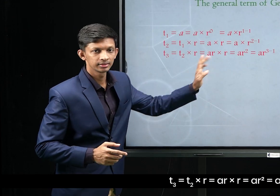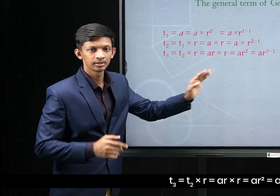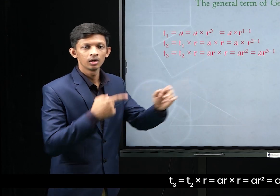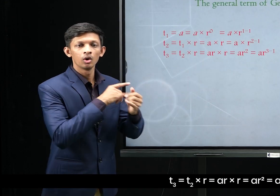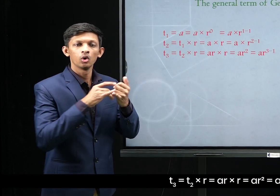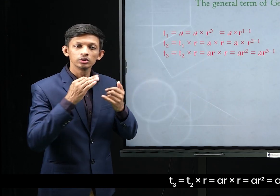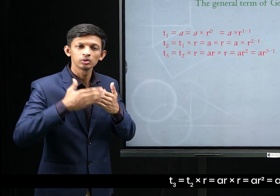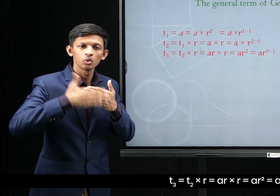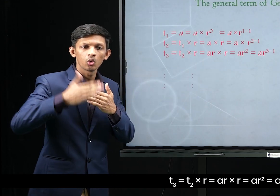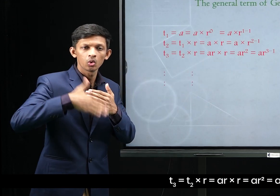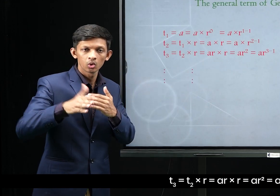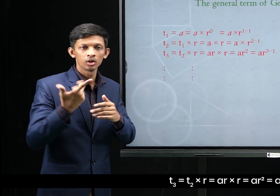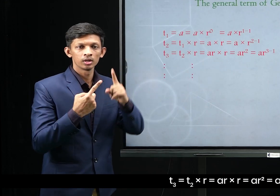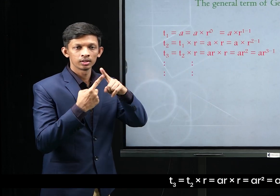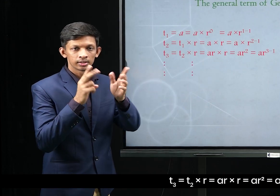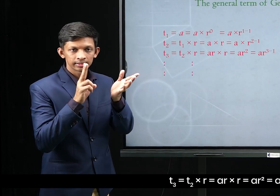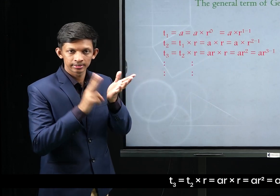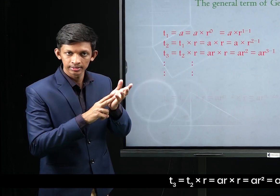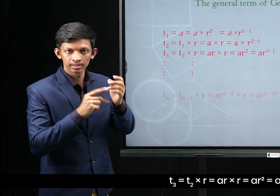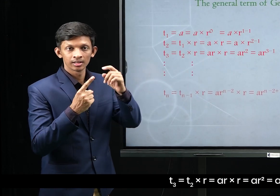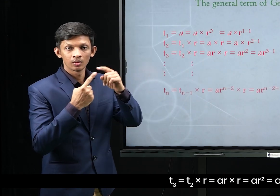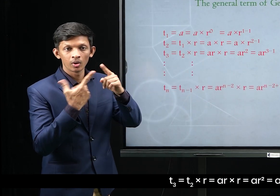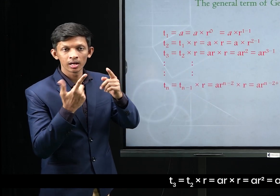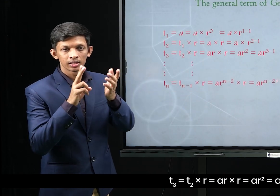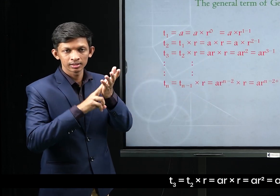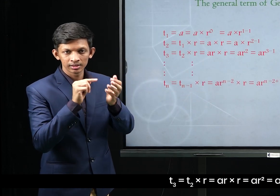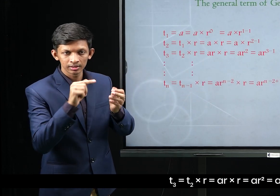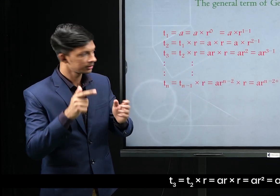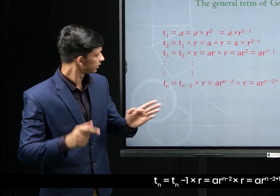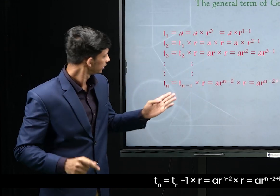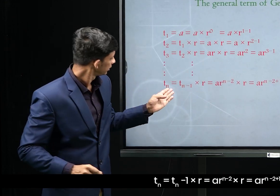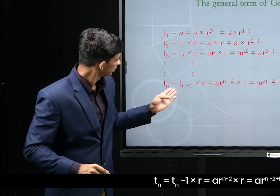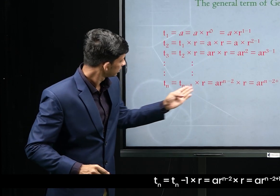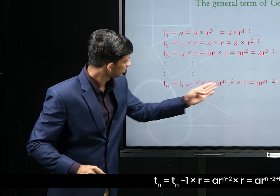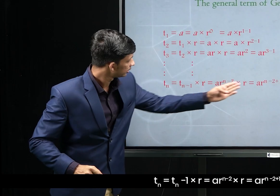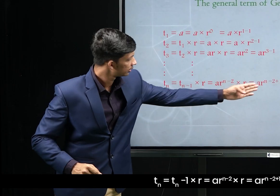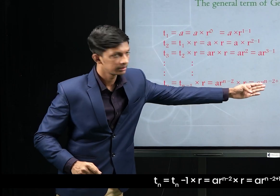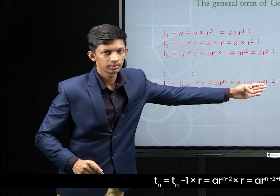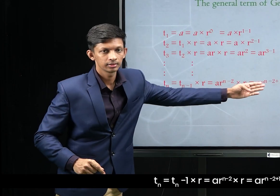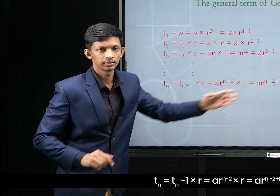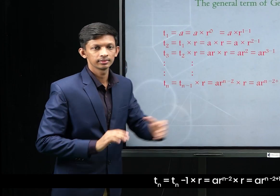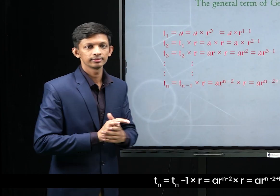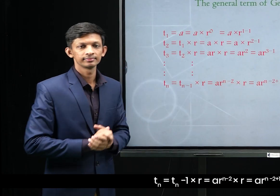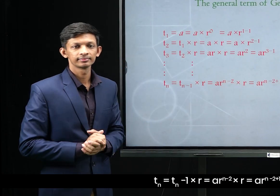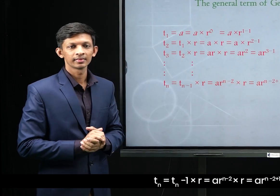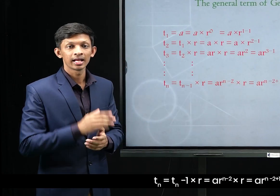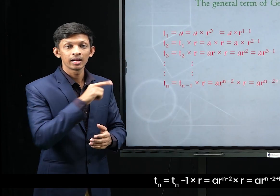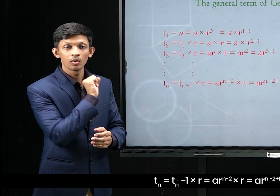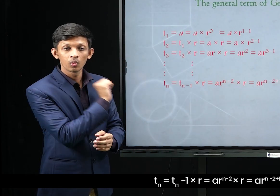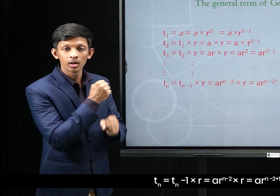T2 times R equals R times R equals R3 1. Tn equals Tn minus 8 times r equals